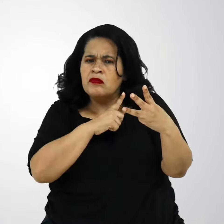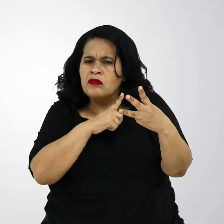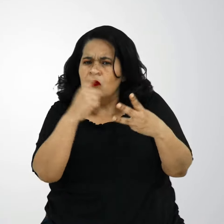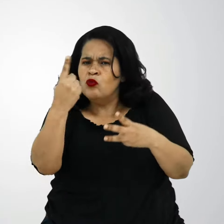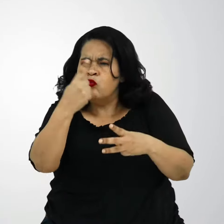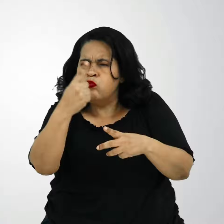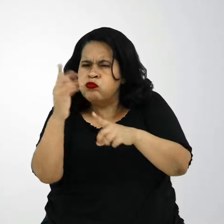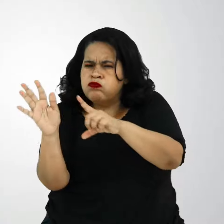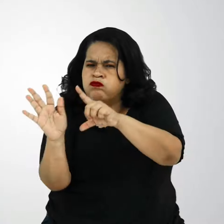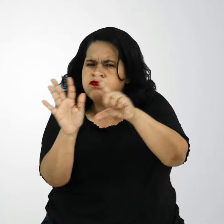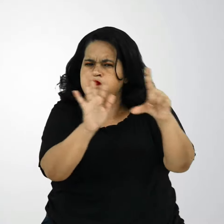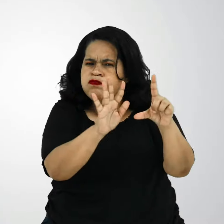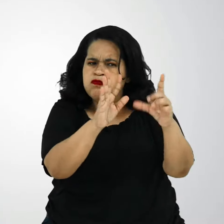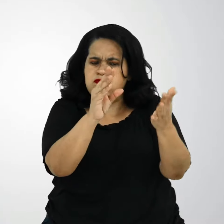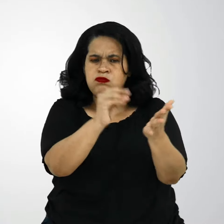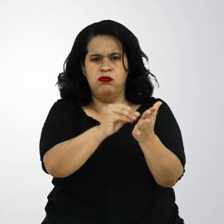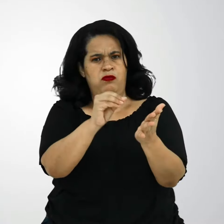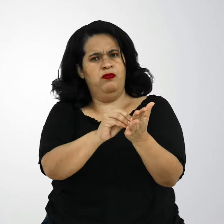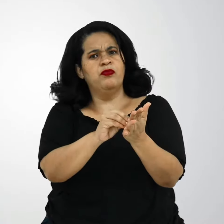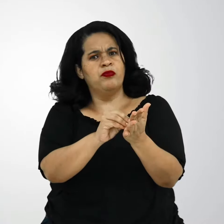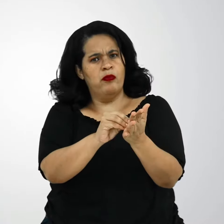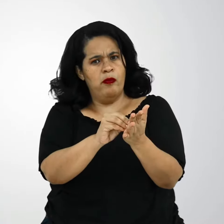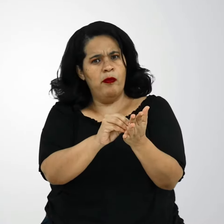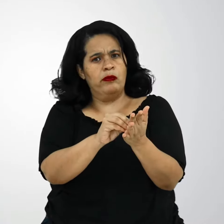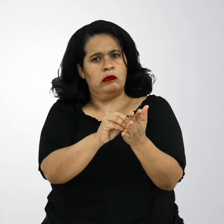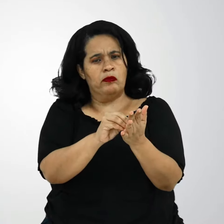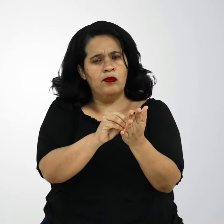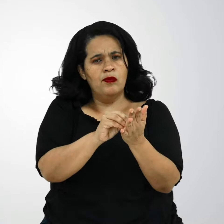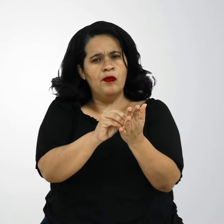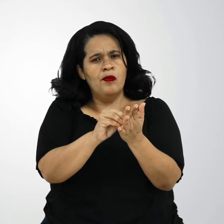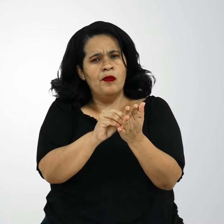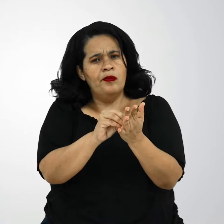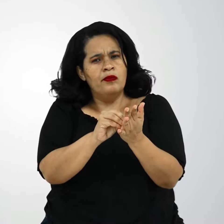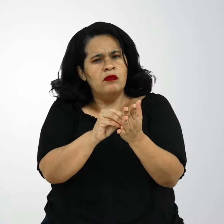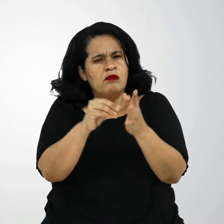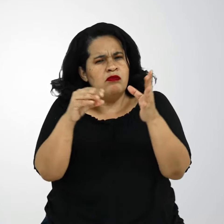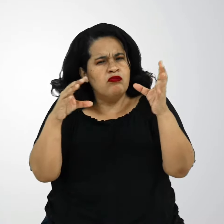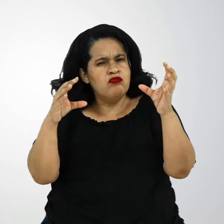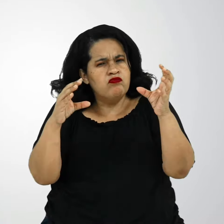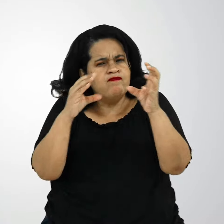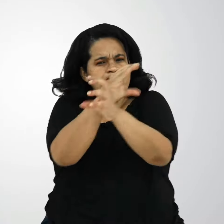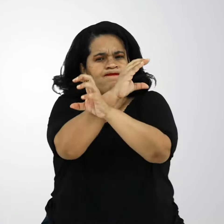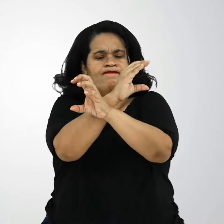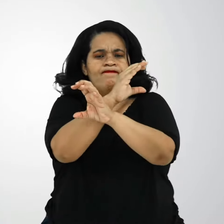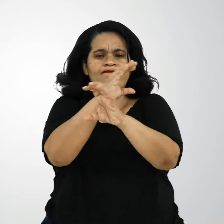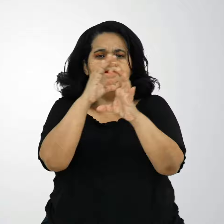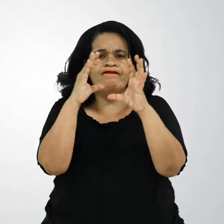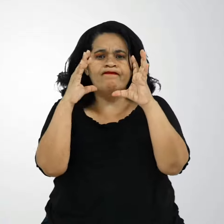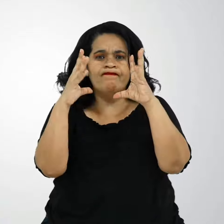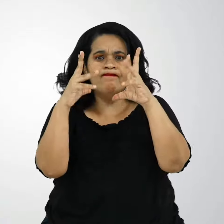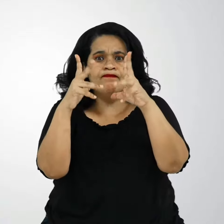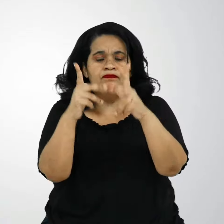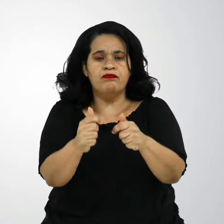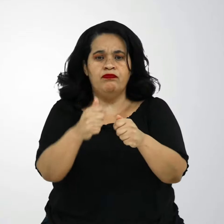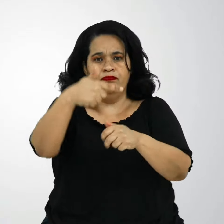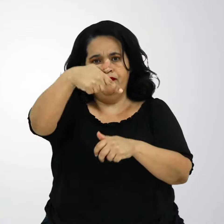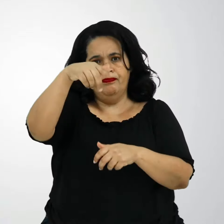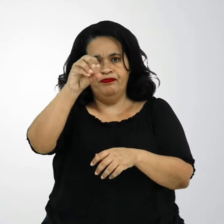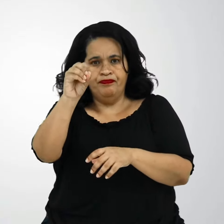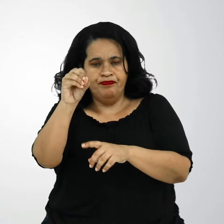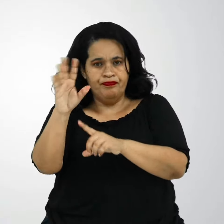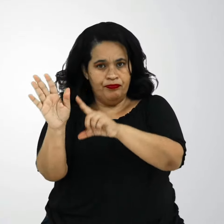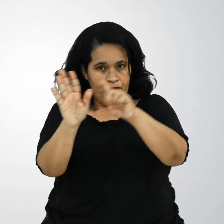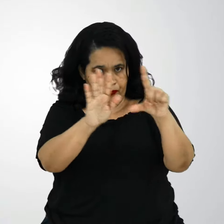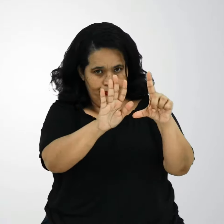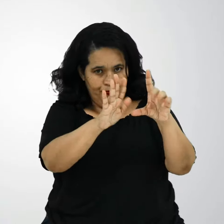semana que fica faltando aí para completar o ciclo dessa interpretação das 70 semanas. Eu queria que o